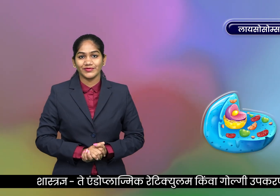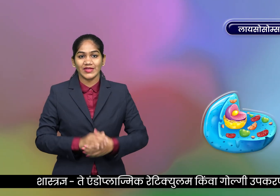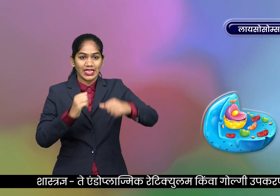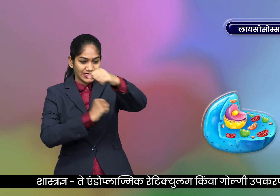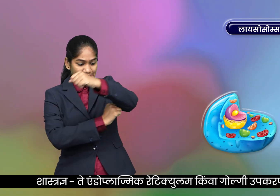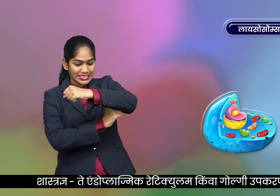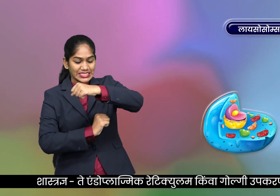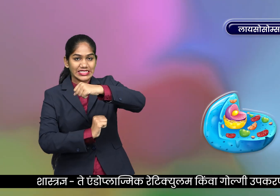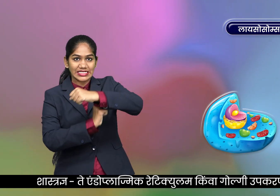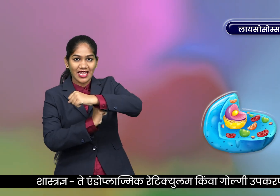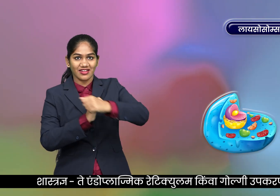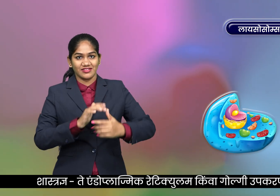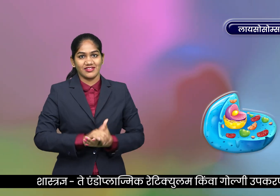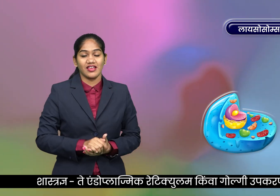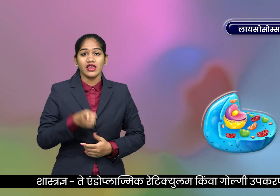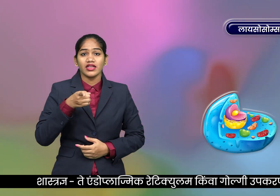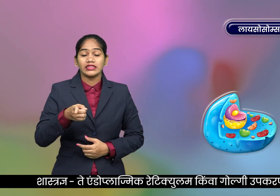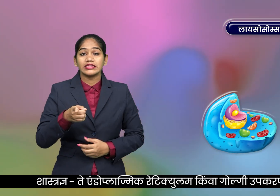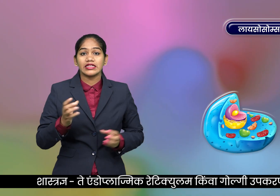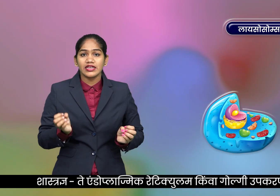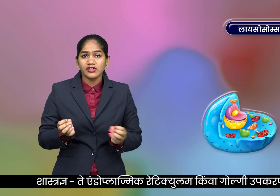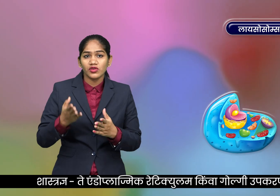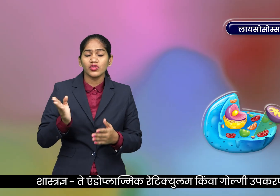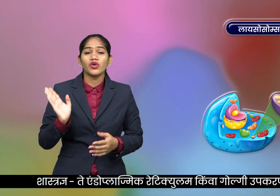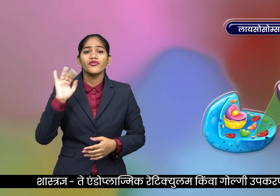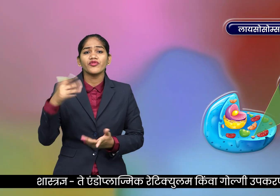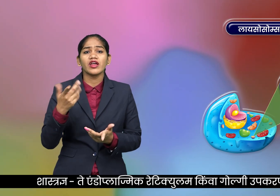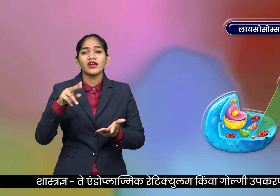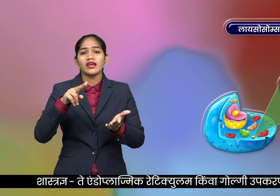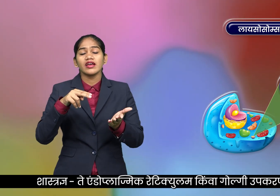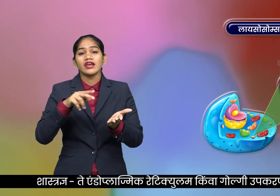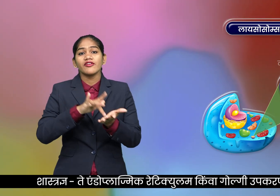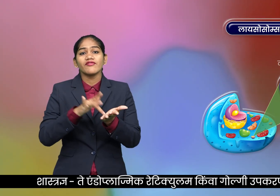शास्त्रज्ञ ते एंडोप्लाझ्मिक रेटिक्युलम किंवा गोल्गी उपकरणांपासून उद्भवतात.